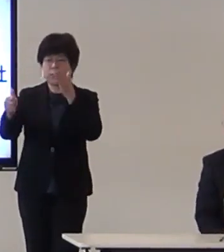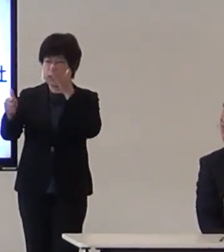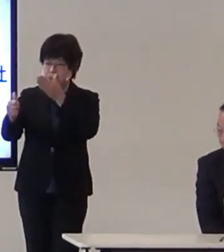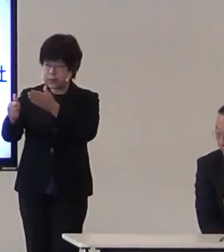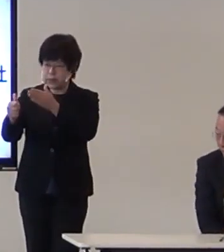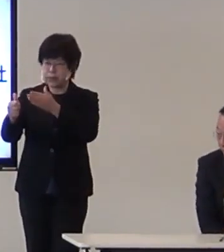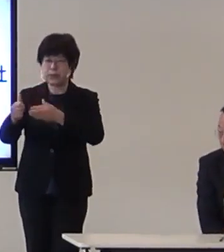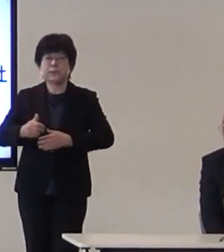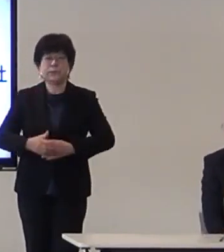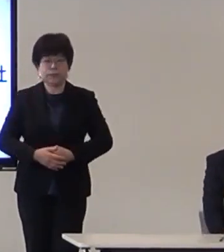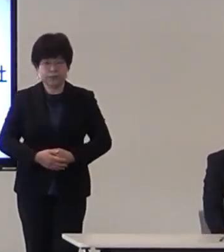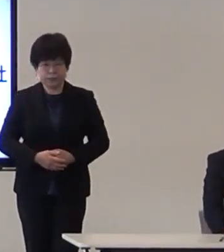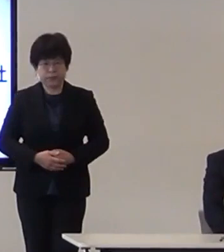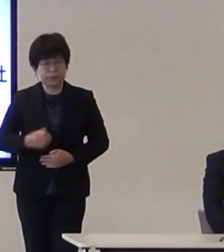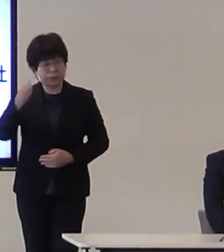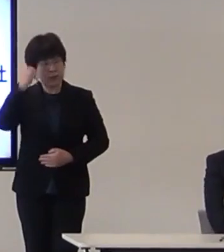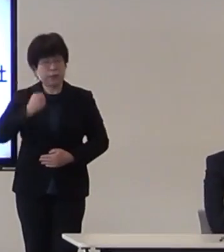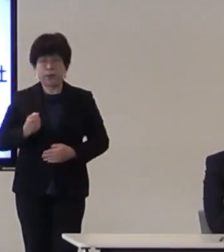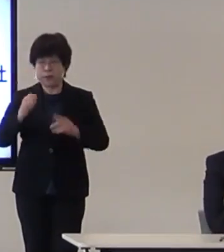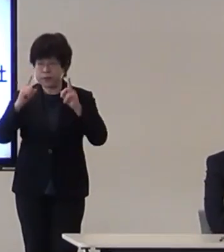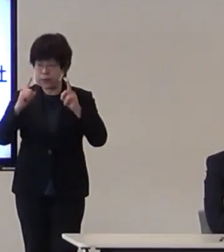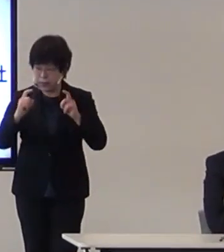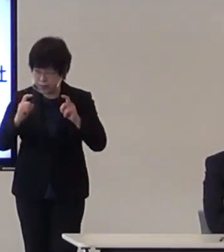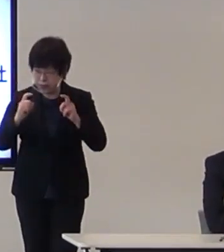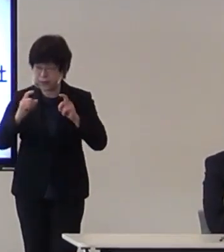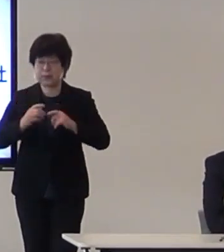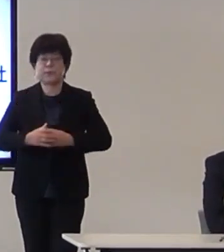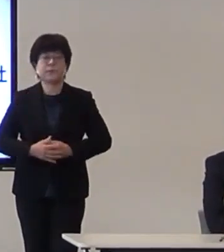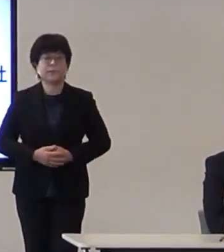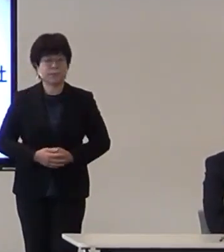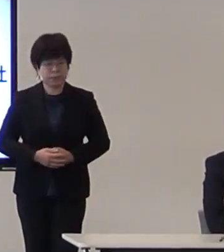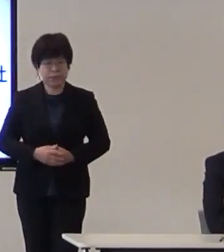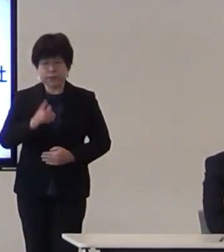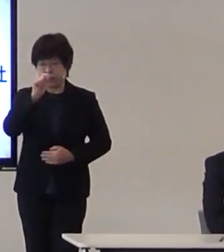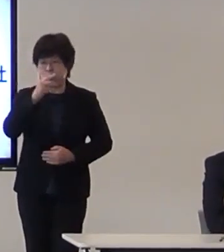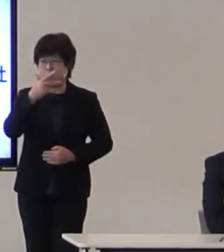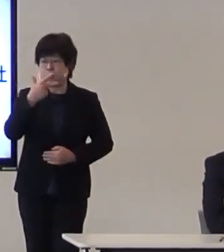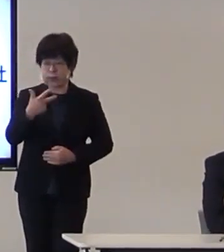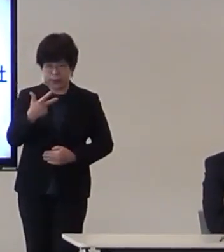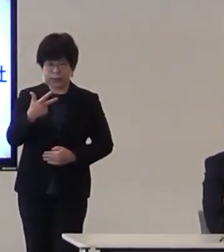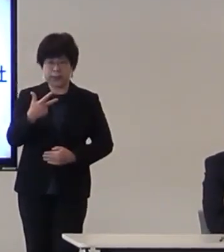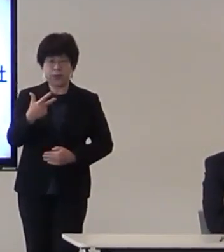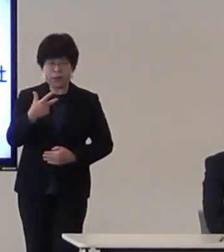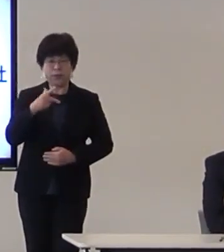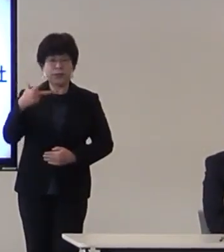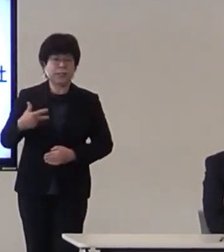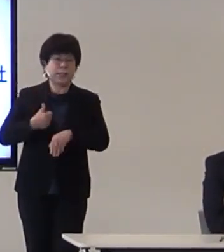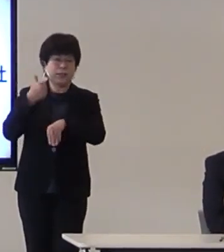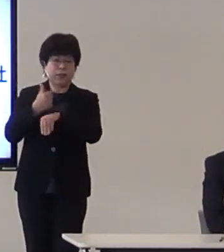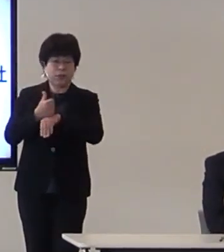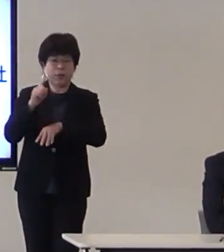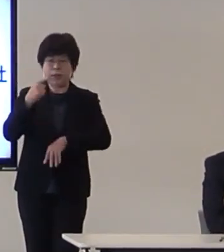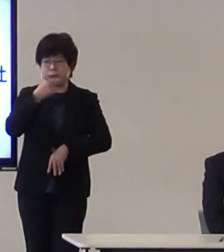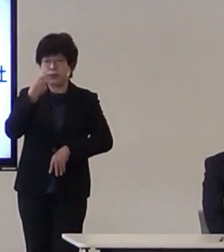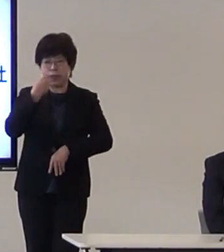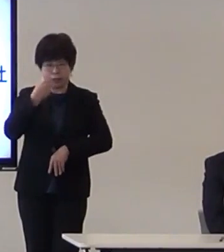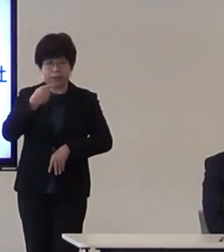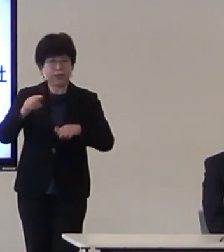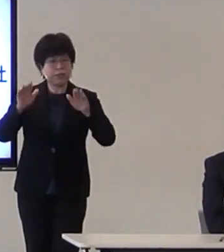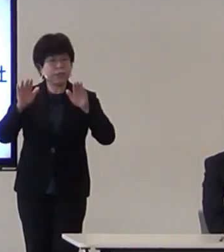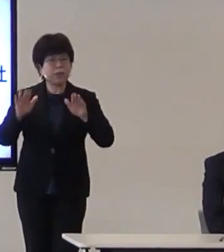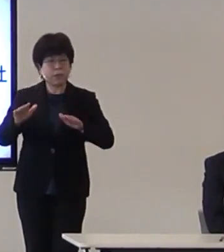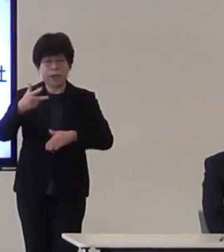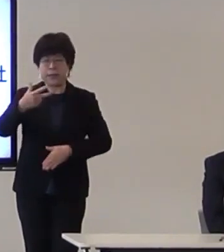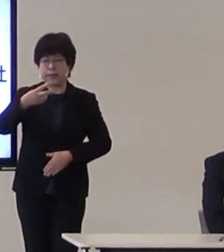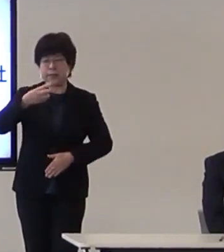。 はい、おはようございます。甲府市の樋口でございます。本日はシミックホールディングス株式会